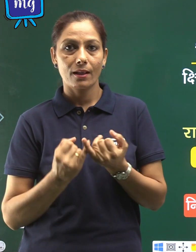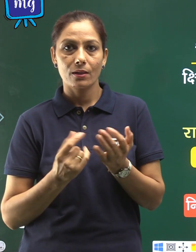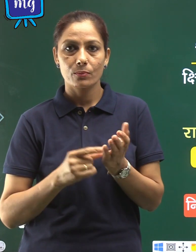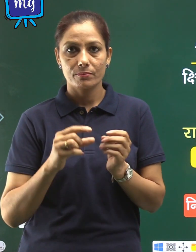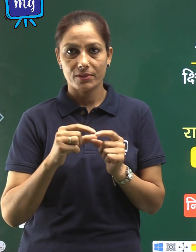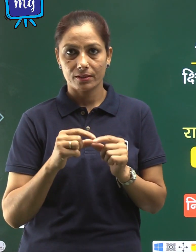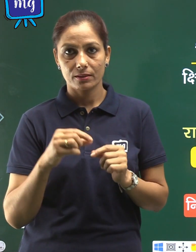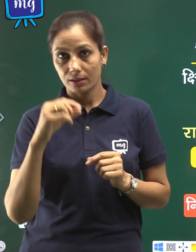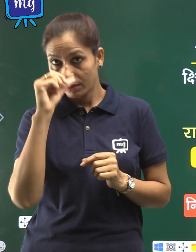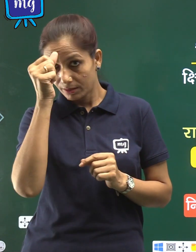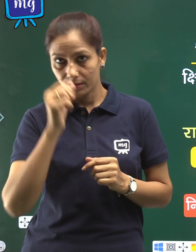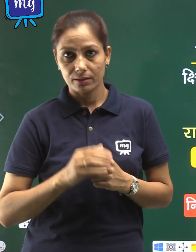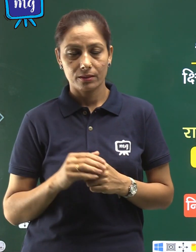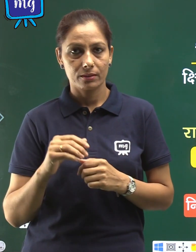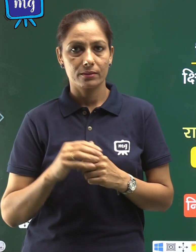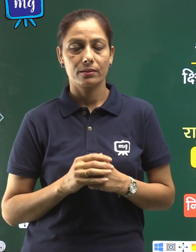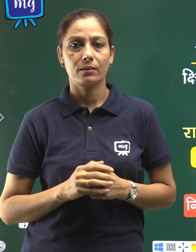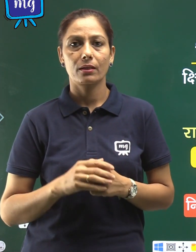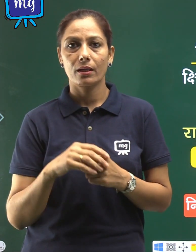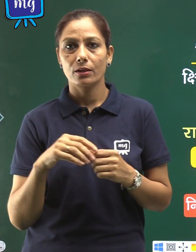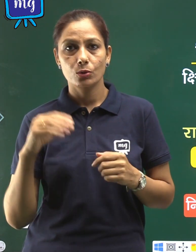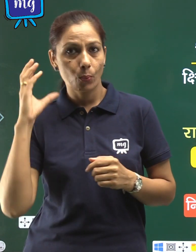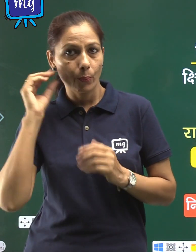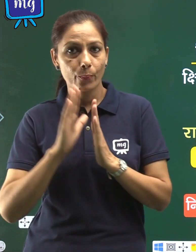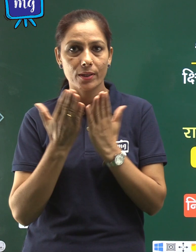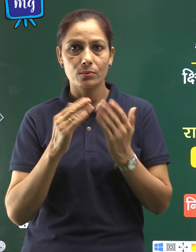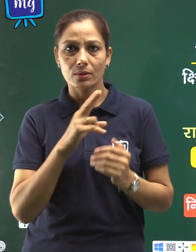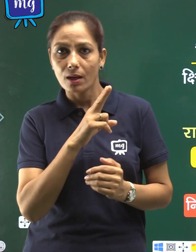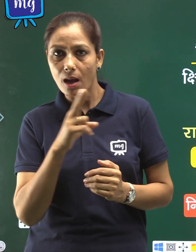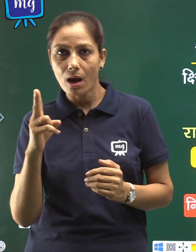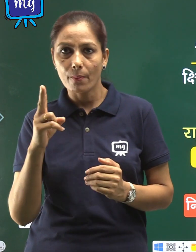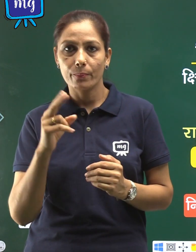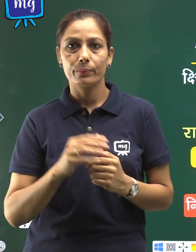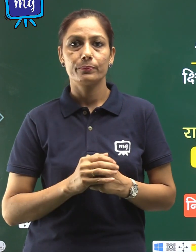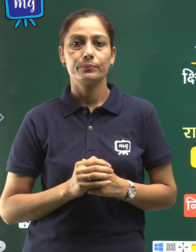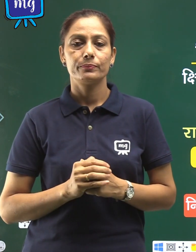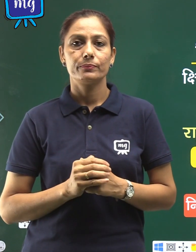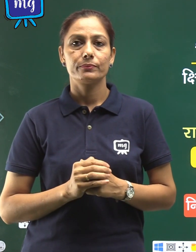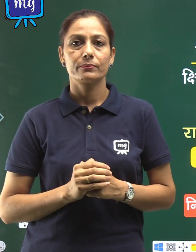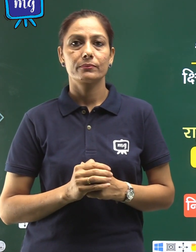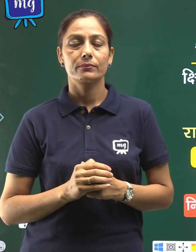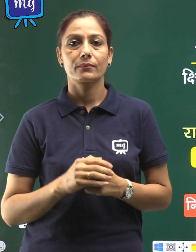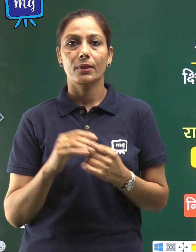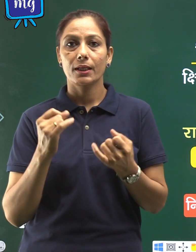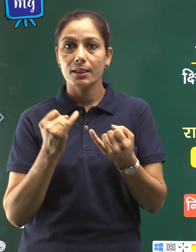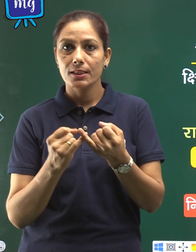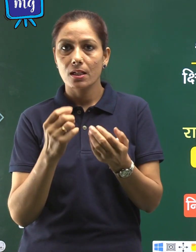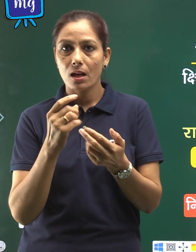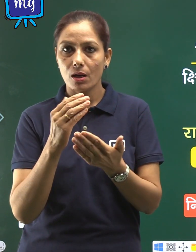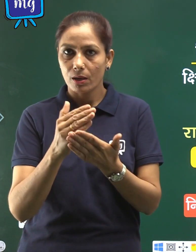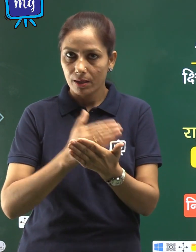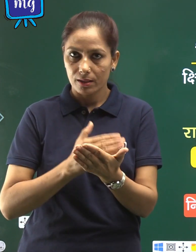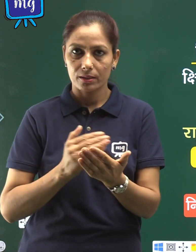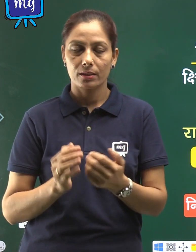की की पाठ्यपुस्तक इस स्टेज के गद्य खंड का